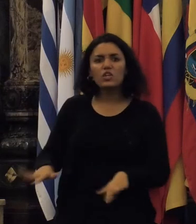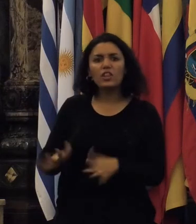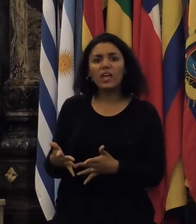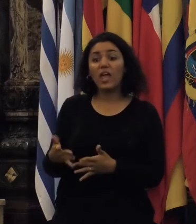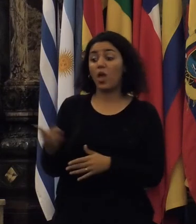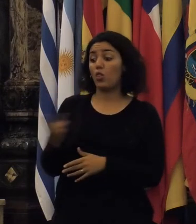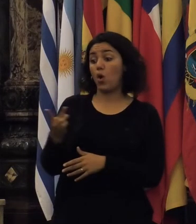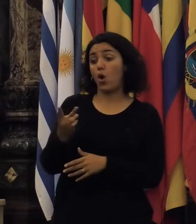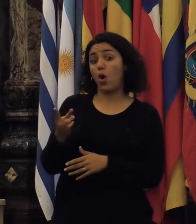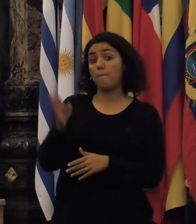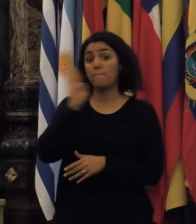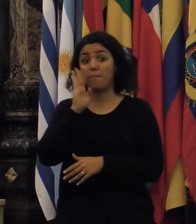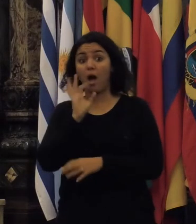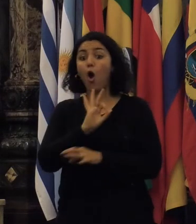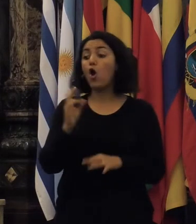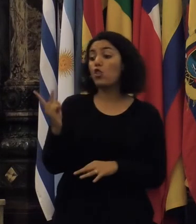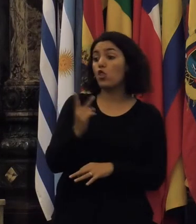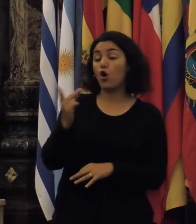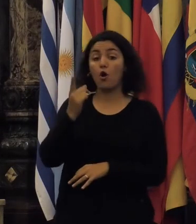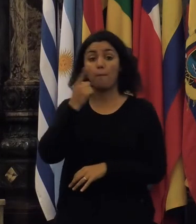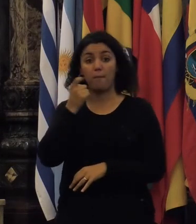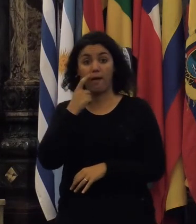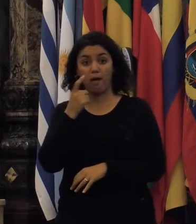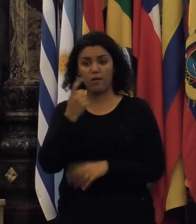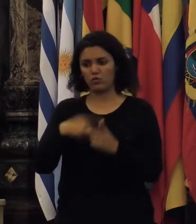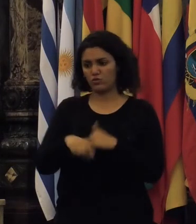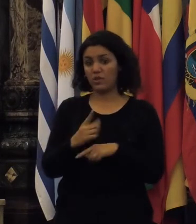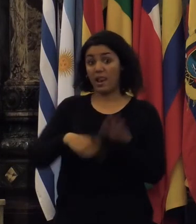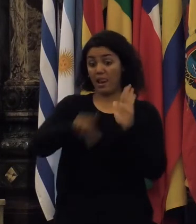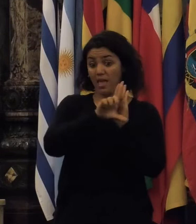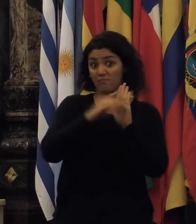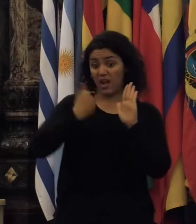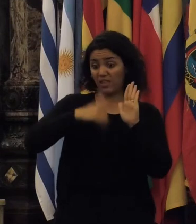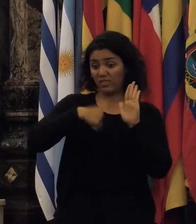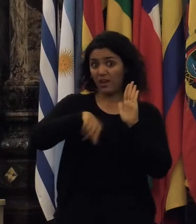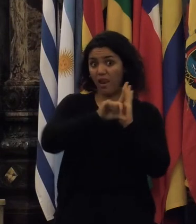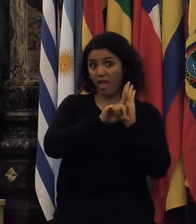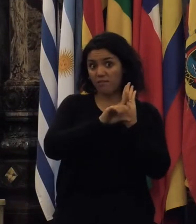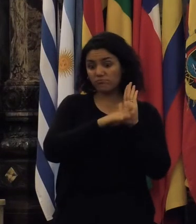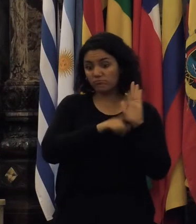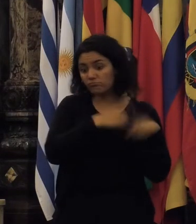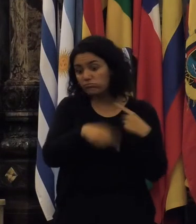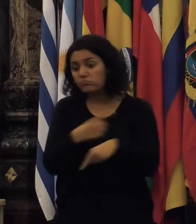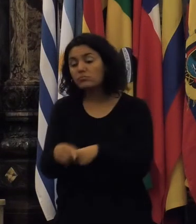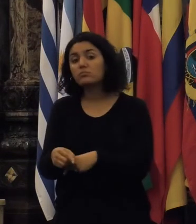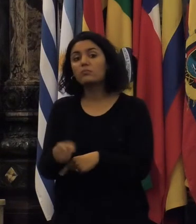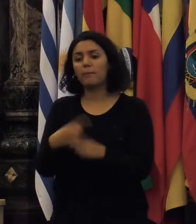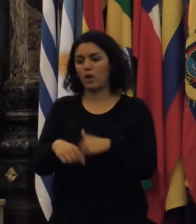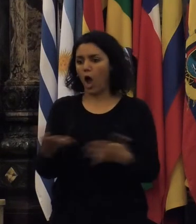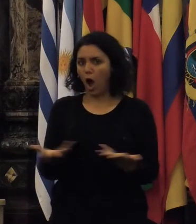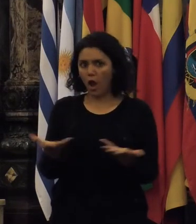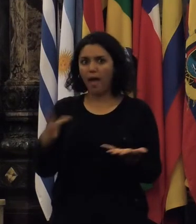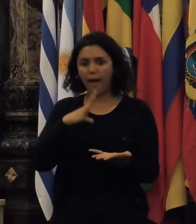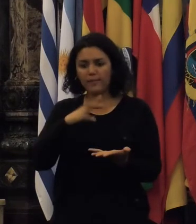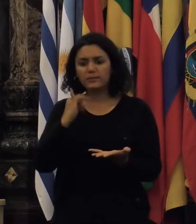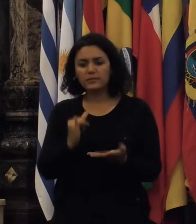tenemos desde la ley del matrimonio igualitario, por lo menos en nuestro país, hasta ahora no tenemos un exceso una